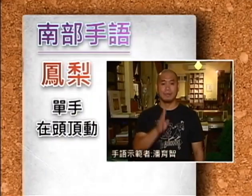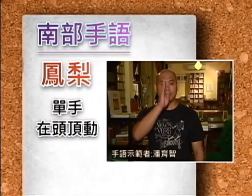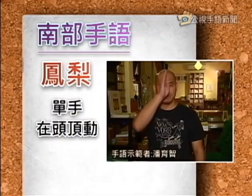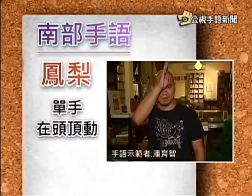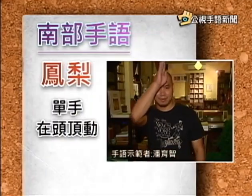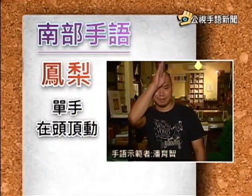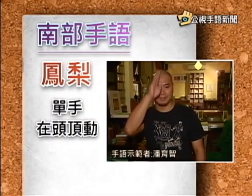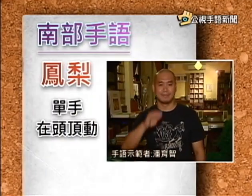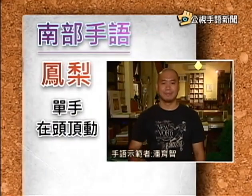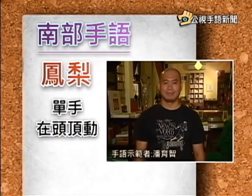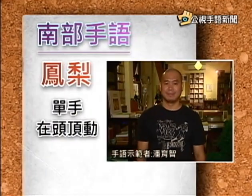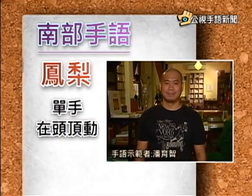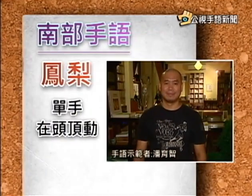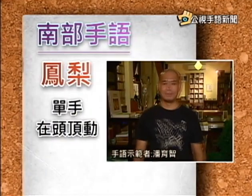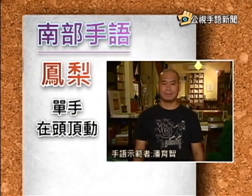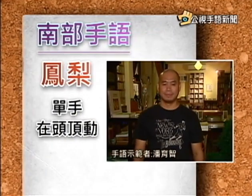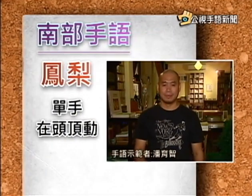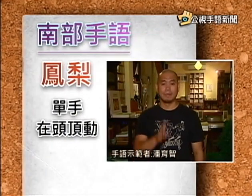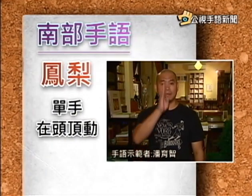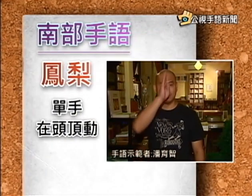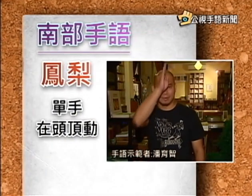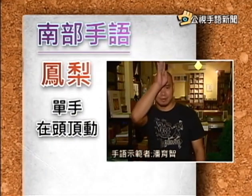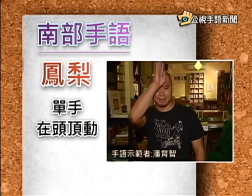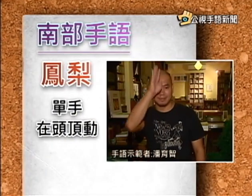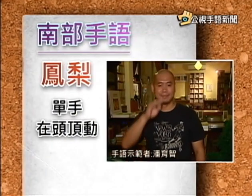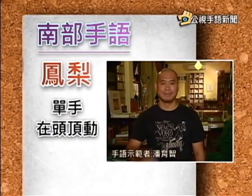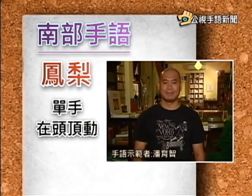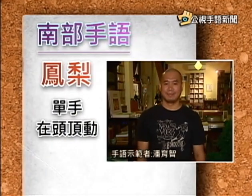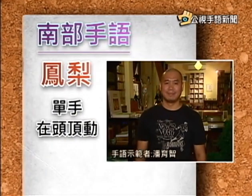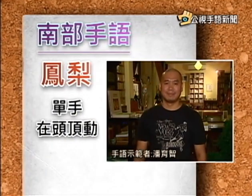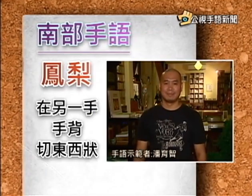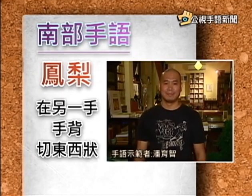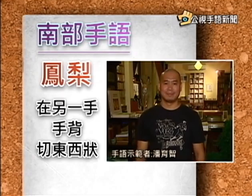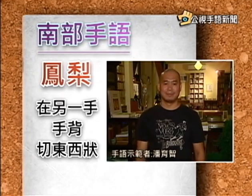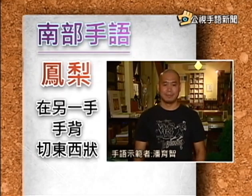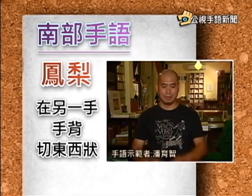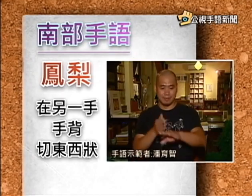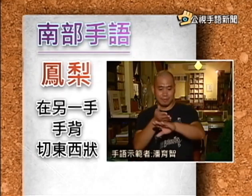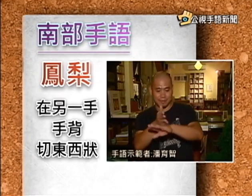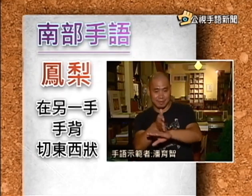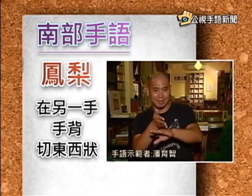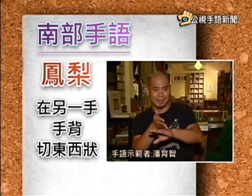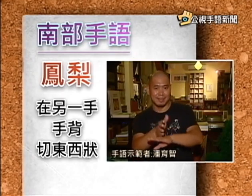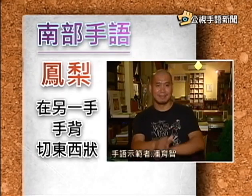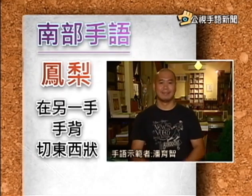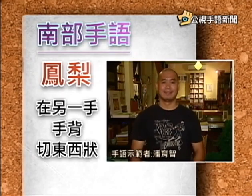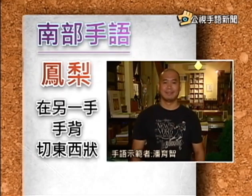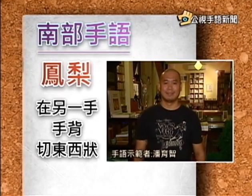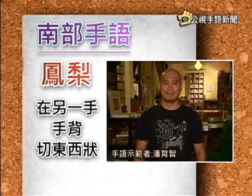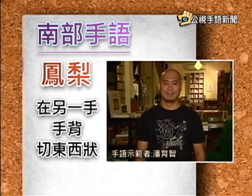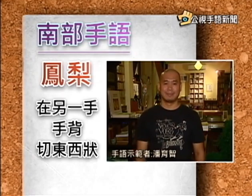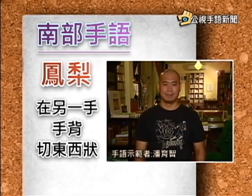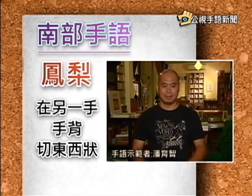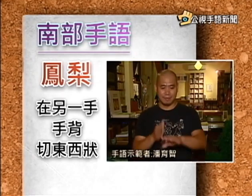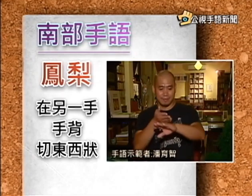南部手语凤梨是手在头上动，或者是笔在手背上切东西的样